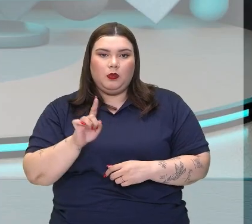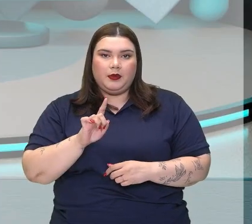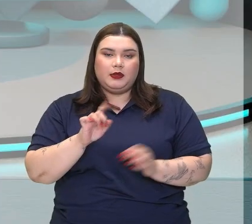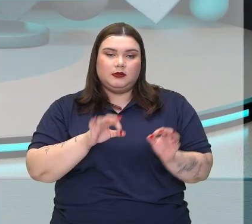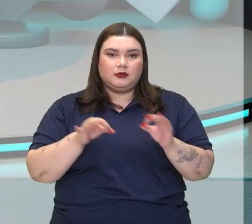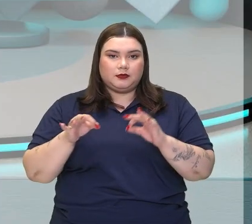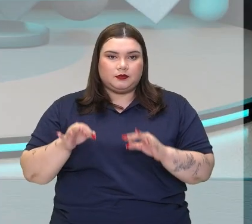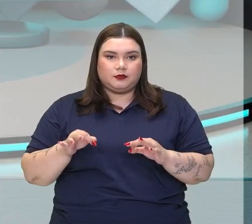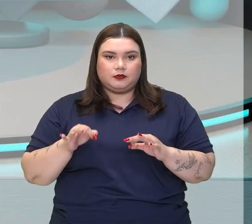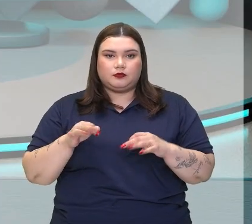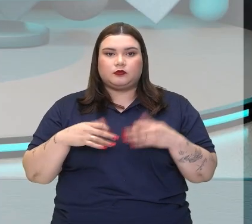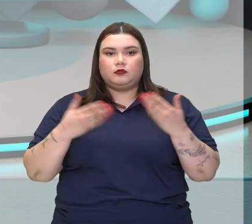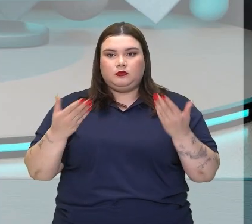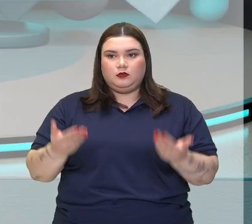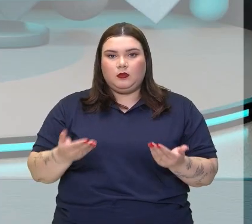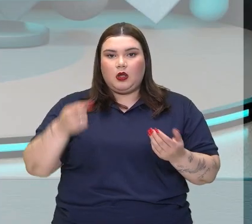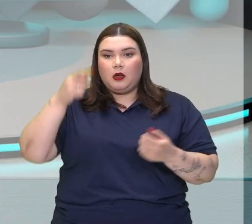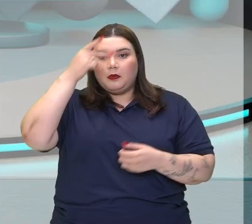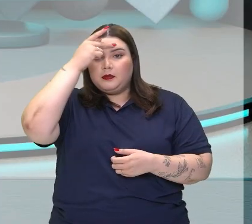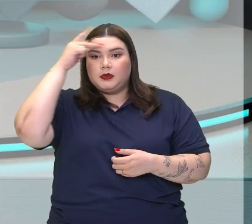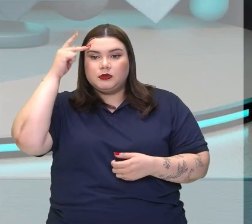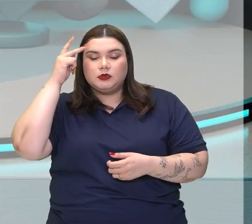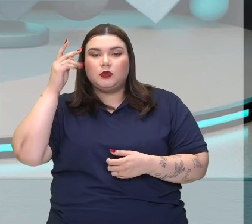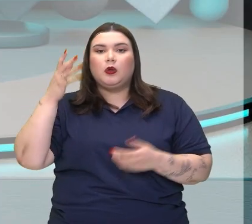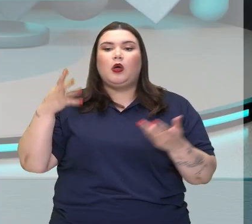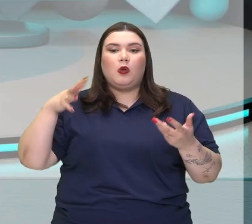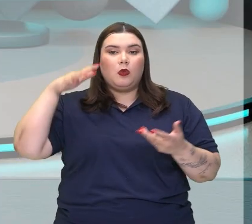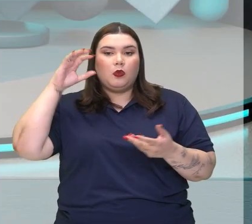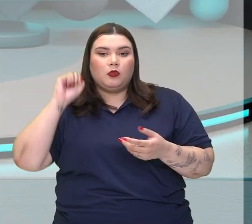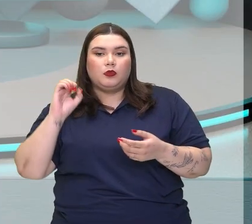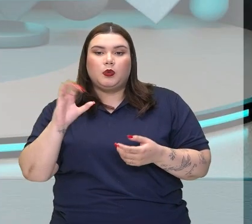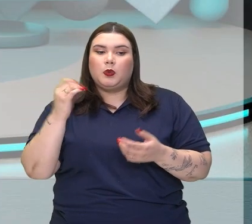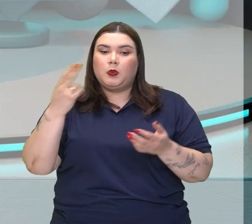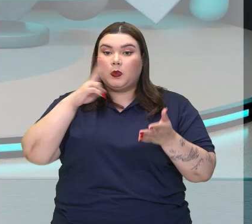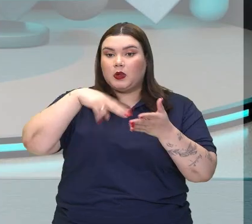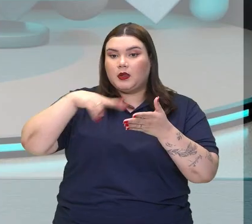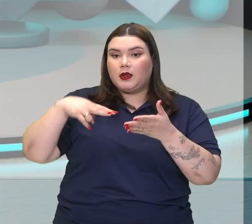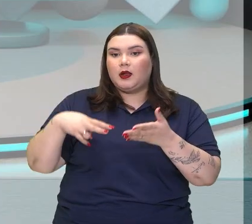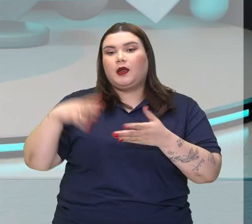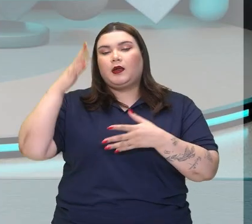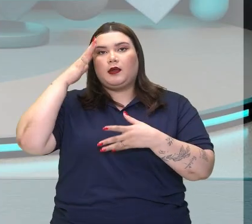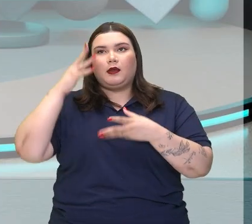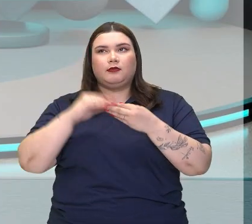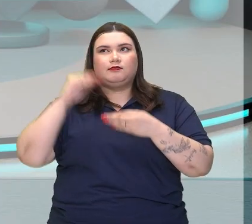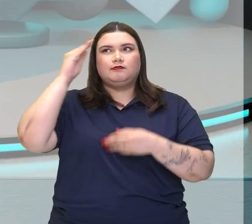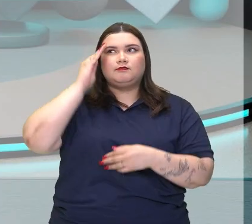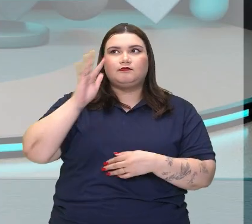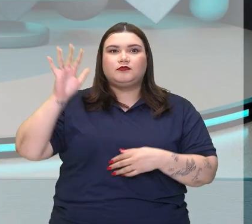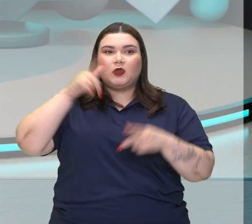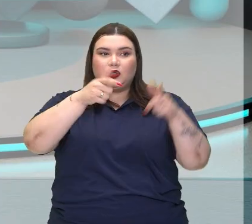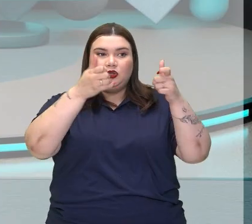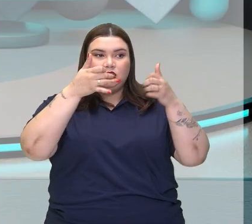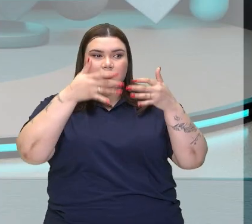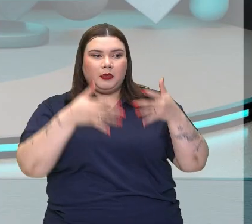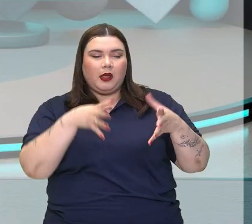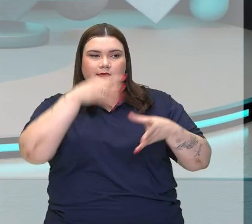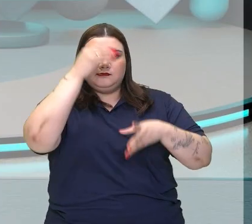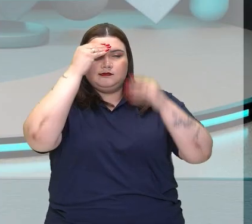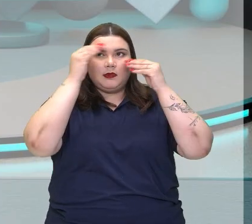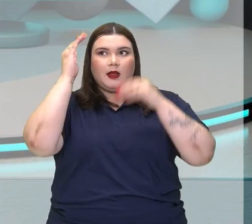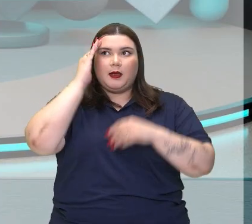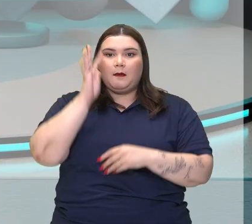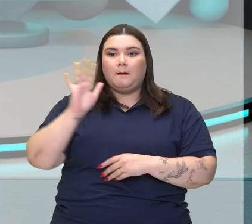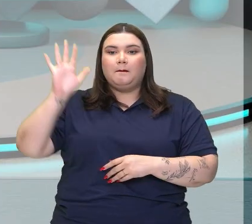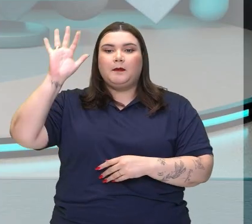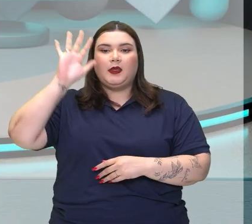supor. O que o ouvinte ou leitor vai fazer? Ele vai criar uma imagem mental a respeito de quem eu sou, quais